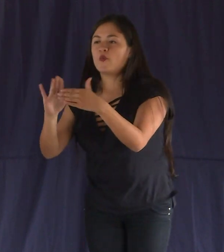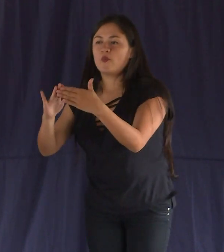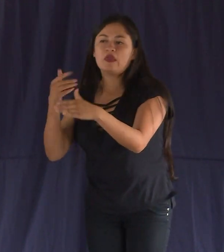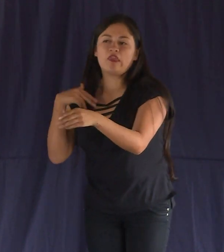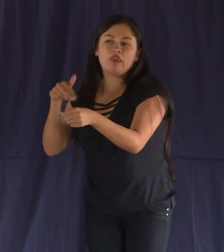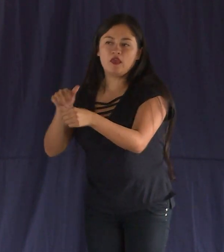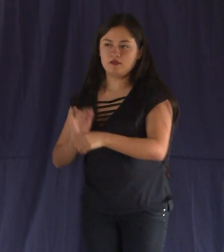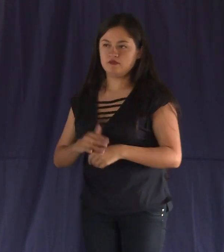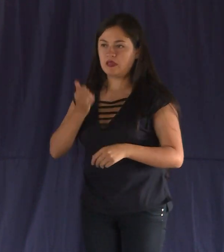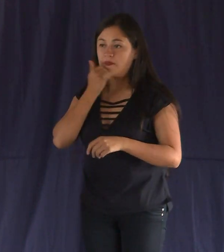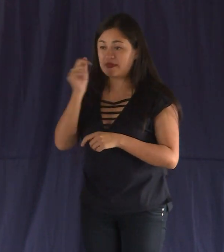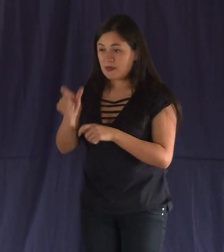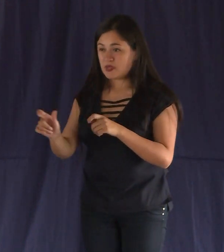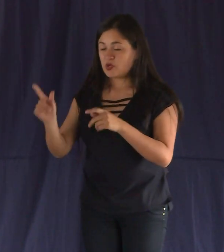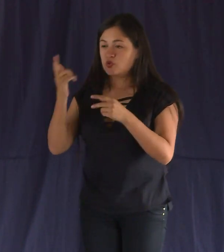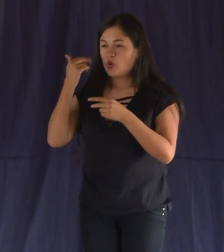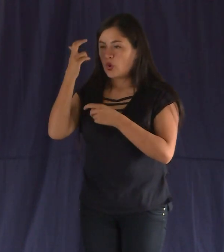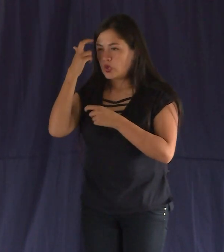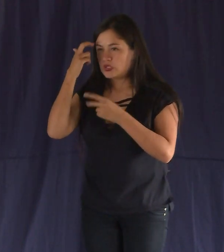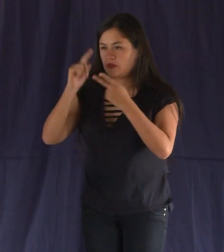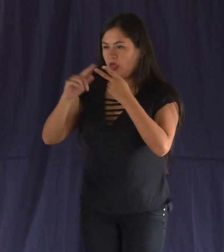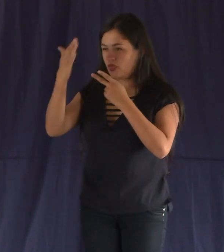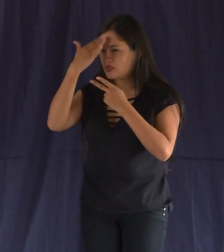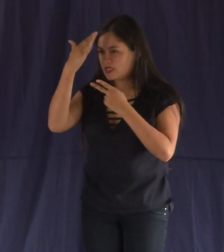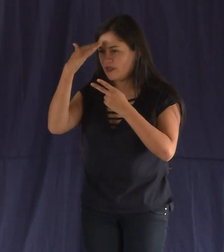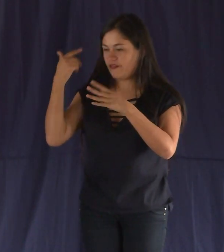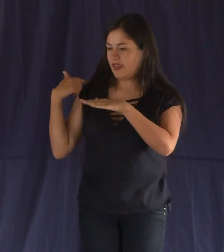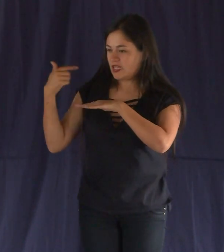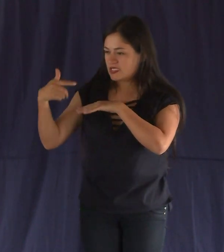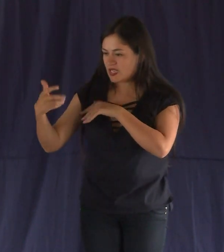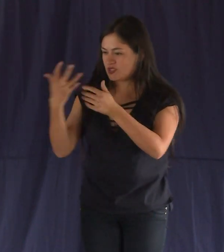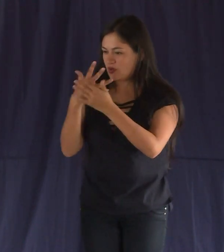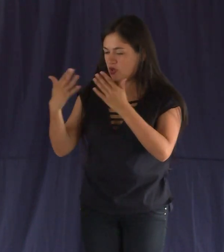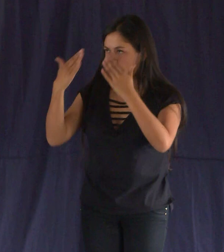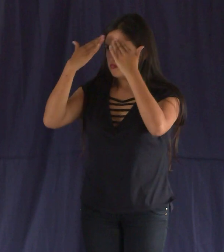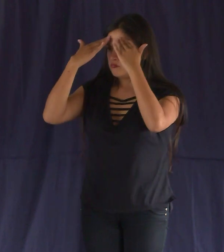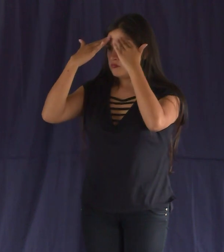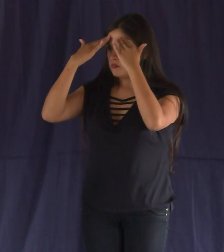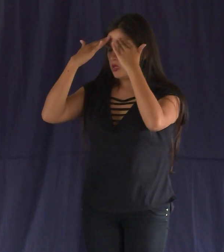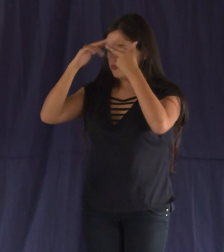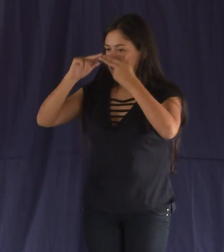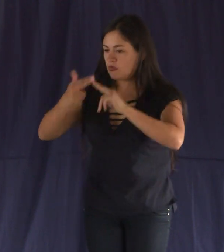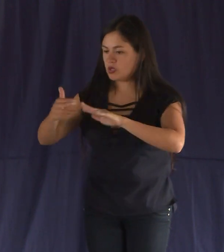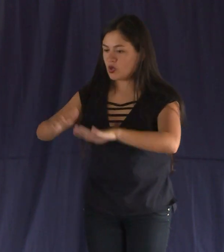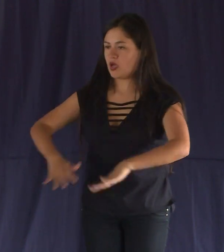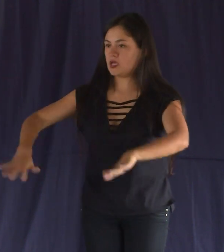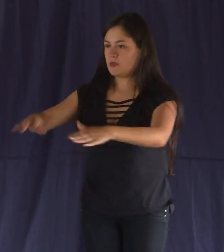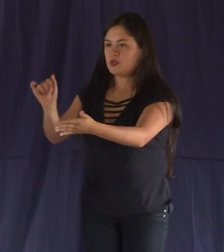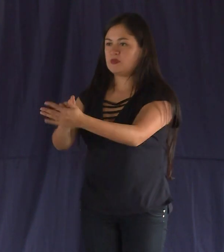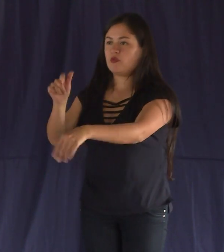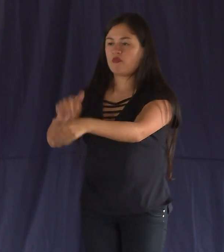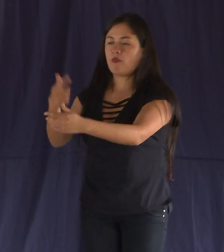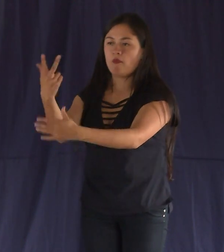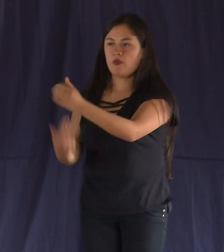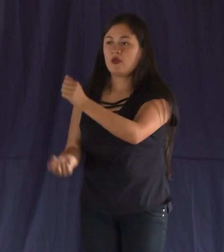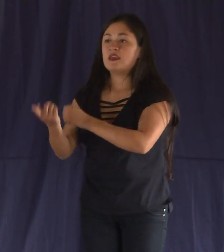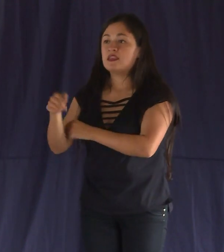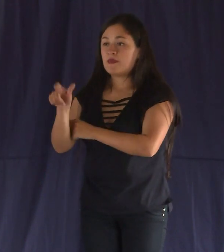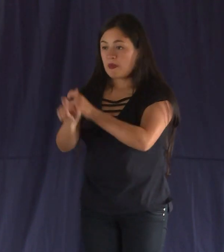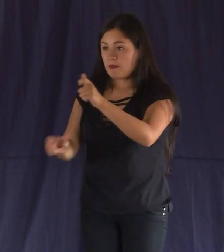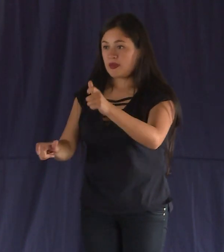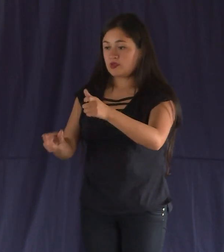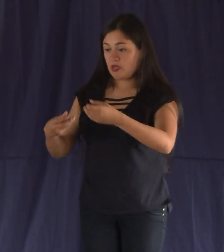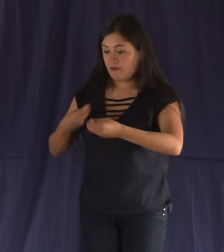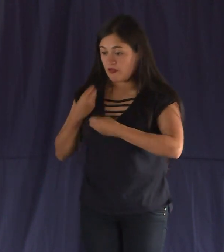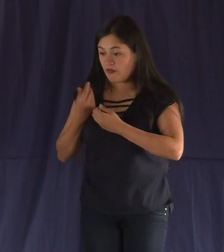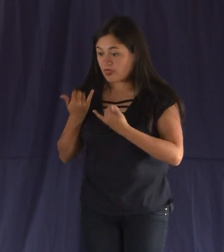toda una carga de conocimientos ancestrales que los ponen en escena, pero también los viven en el momento, pero que al